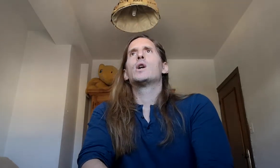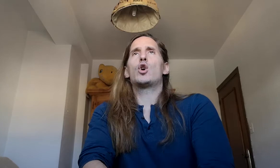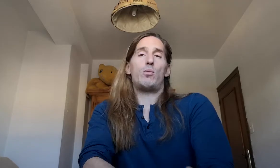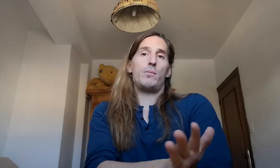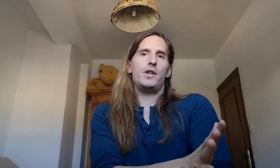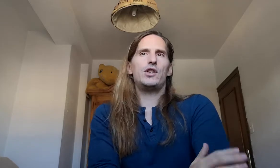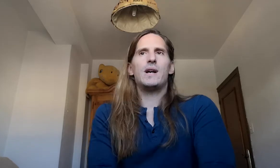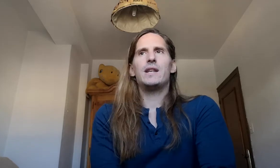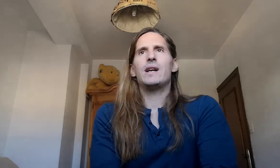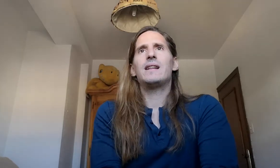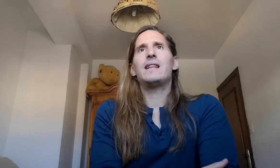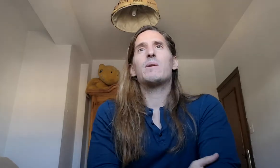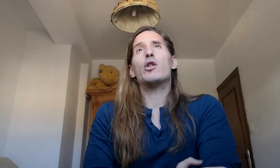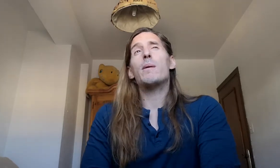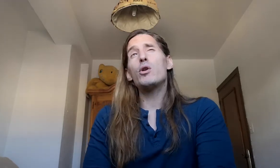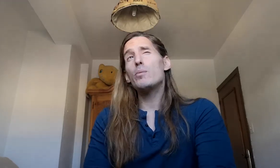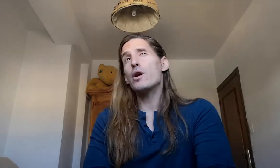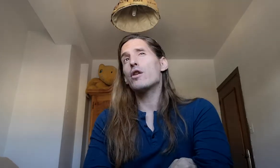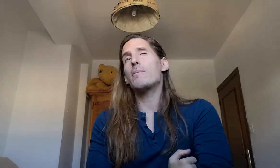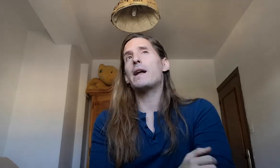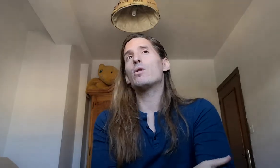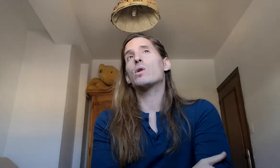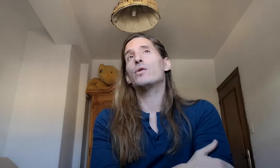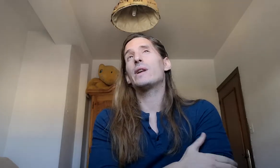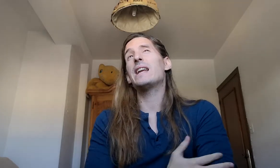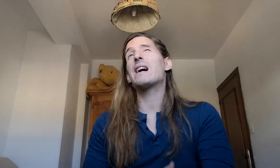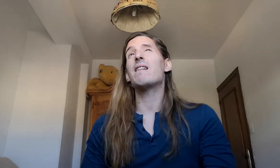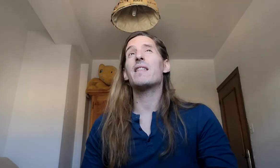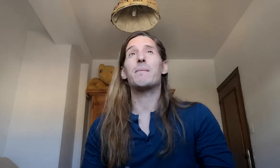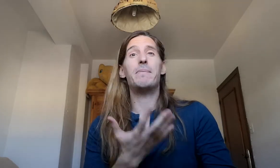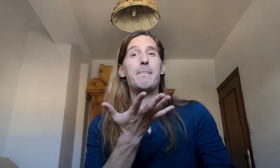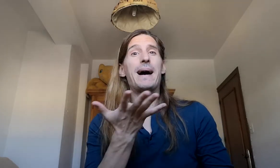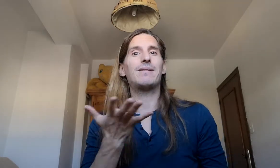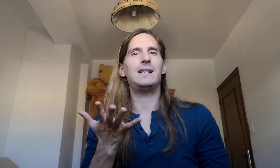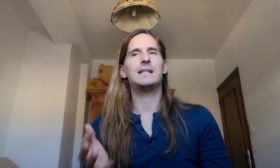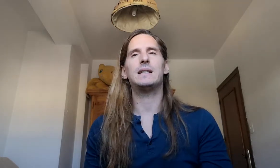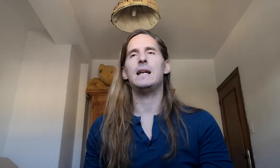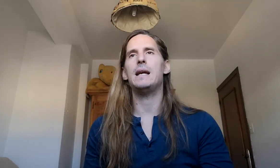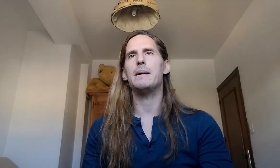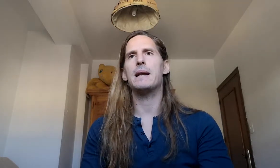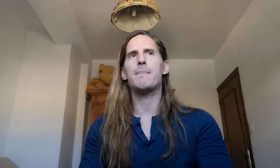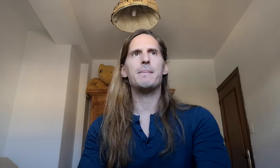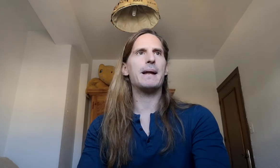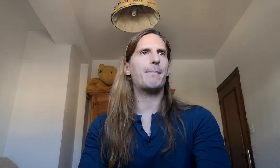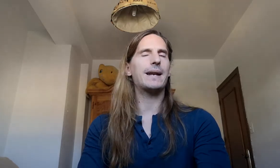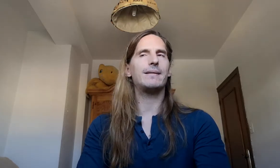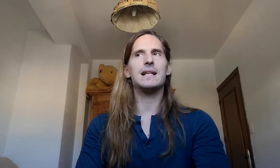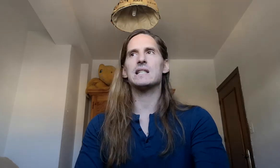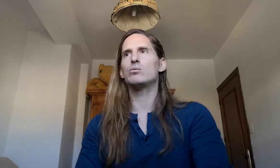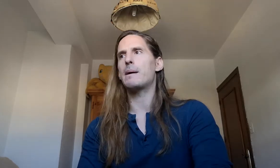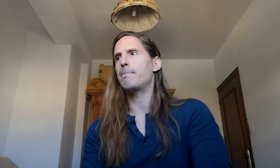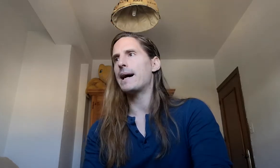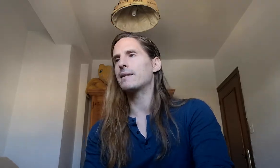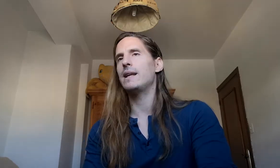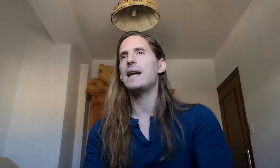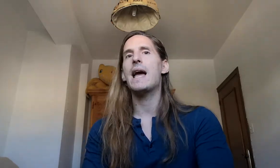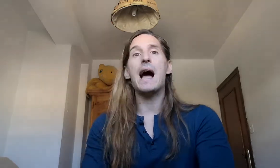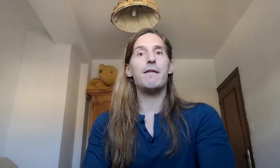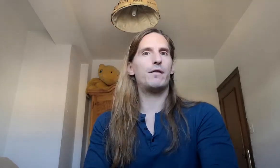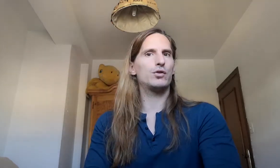como hemos dicho antes, cuando vemos números romanos, cuando quieren hablar de partes, de la primera parte, la segunda parte, Alfonso